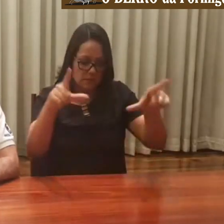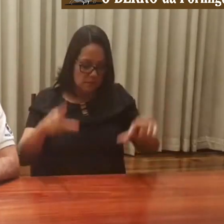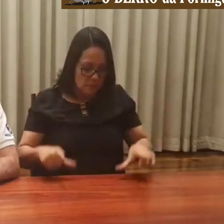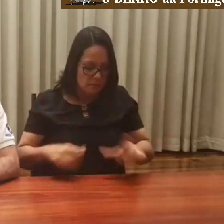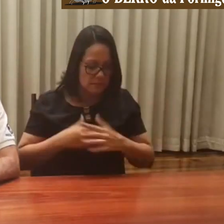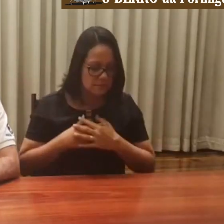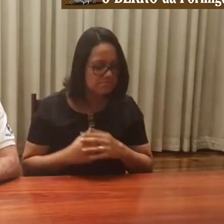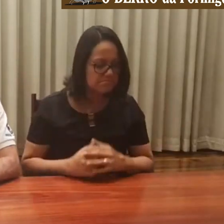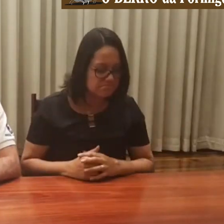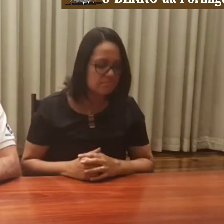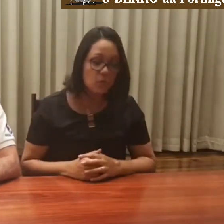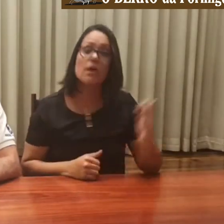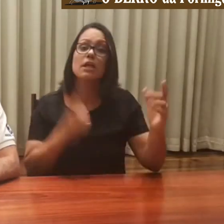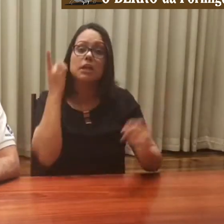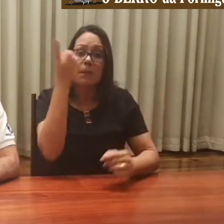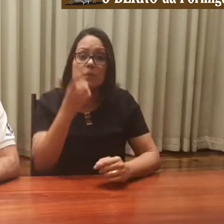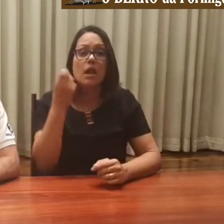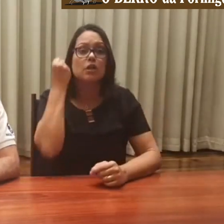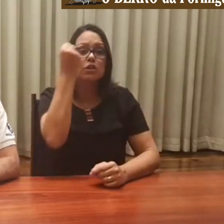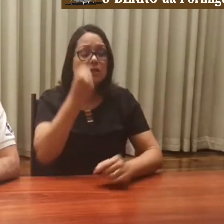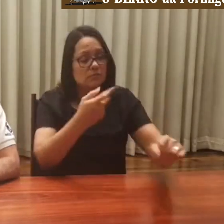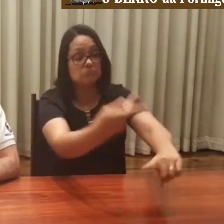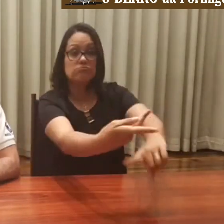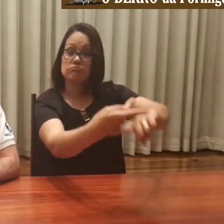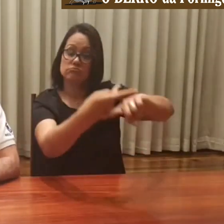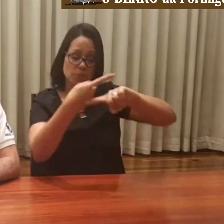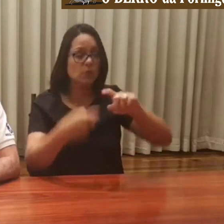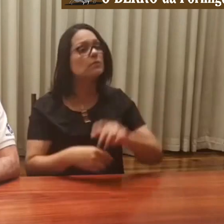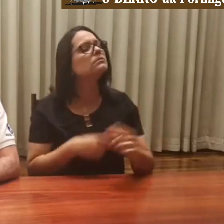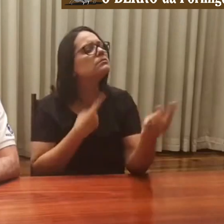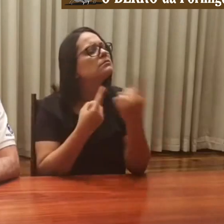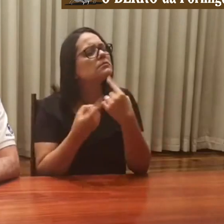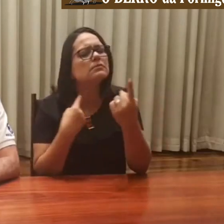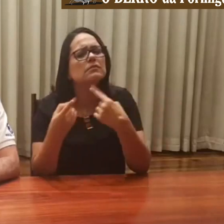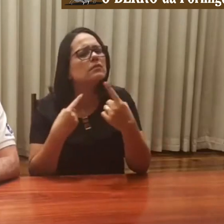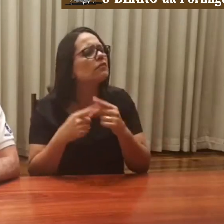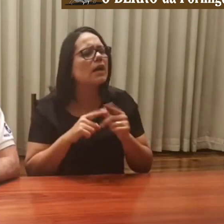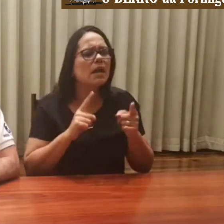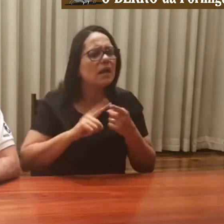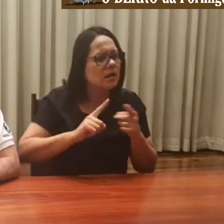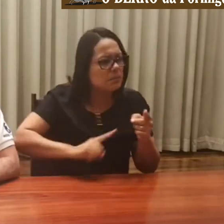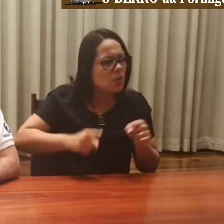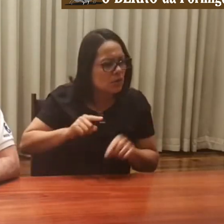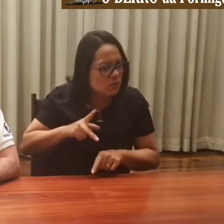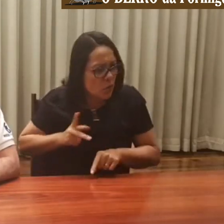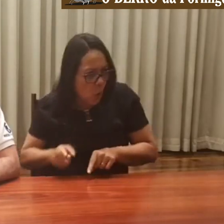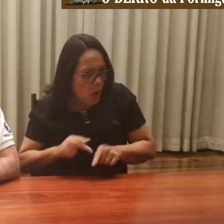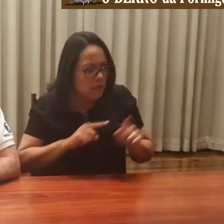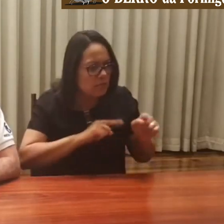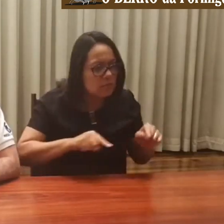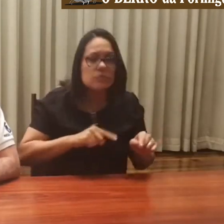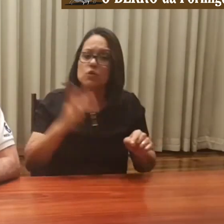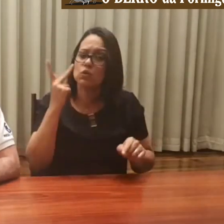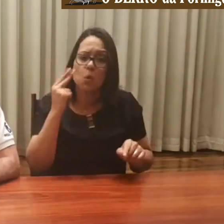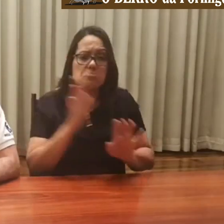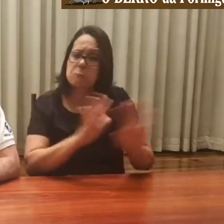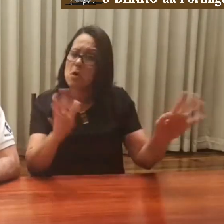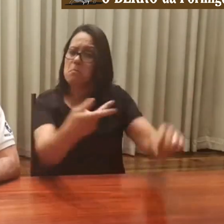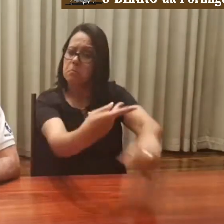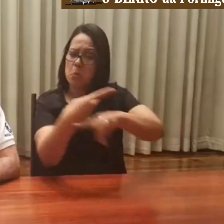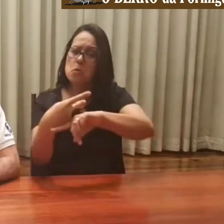comum comparecer deputado e senador me procurando para que eu vete algum dispositivo. Então é comum acontecer isso aí,